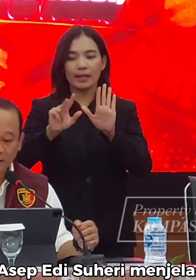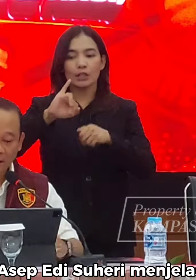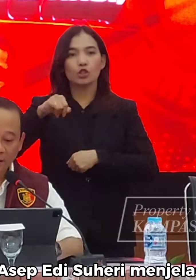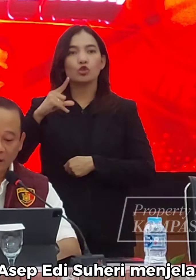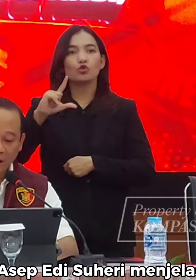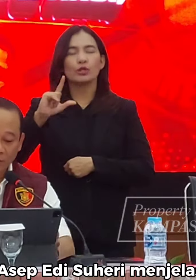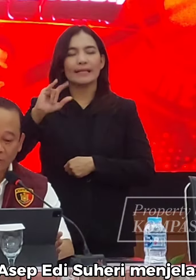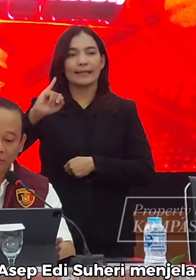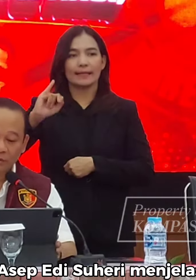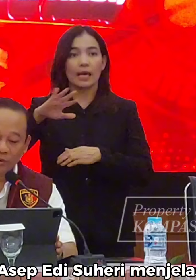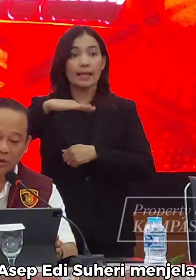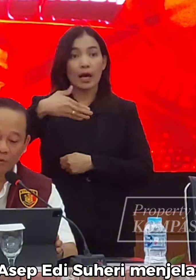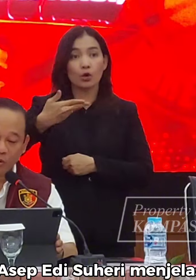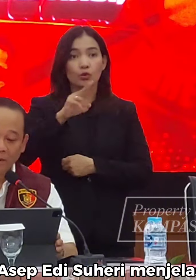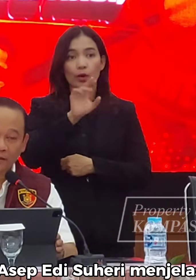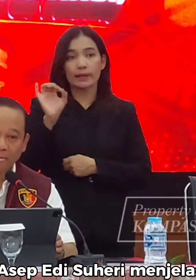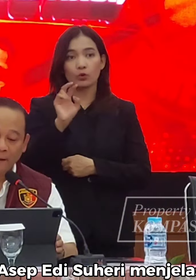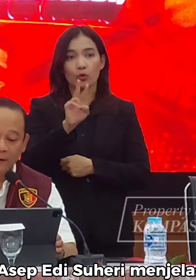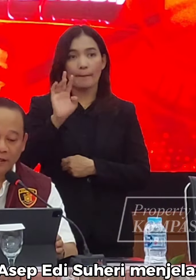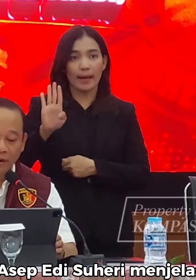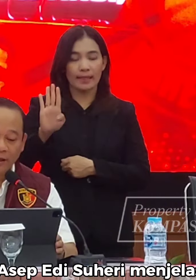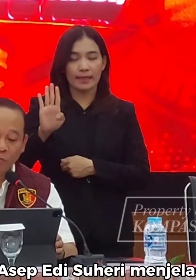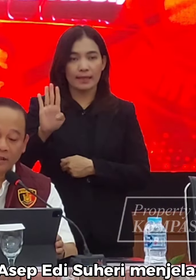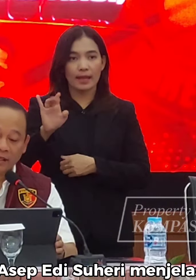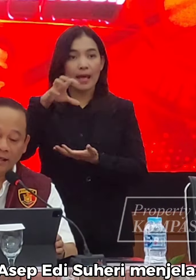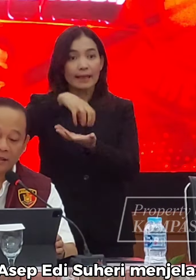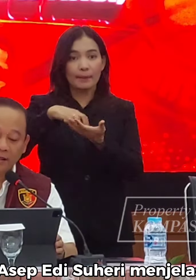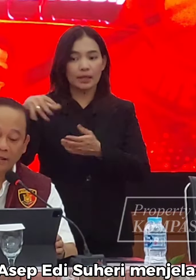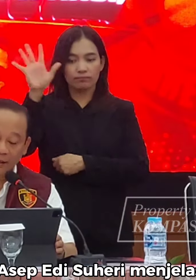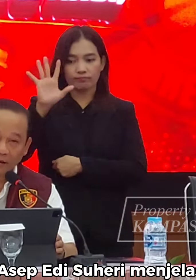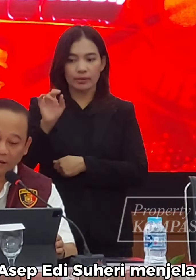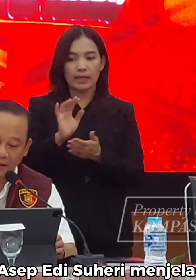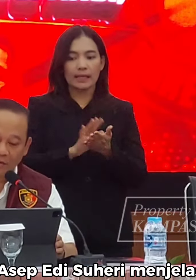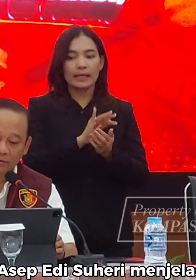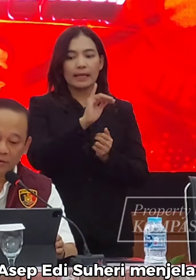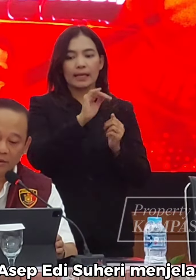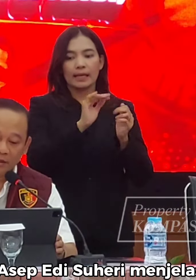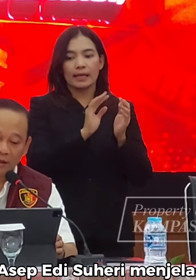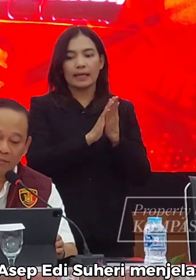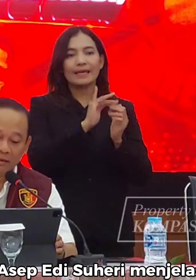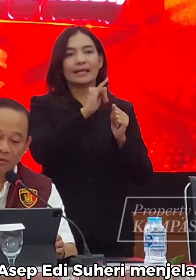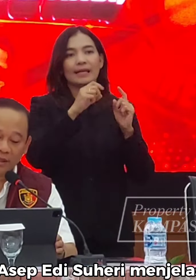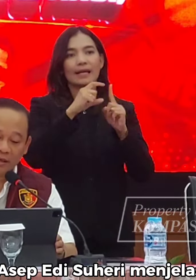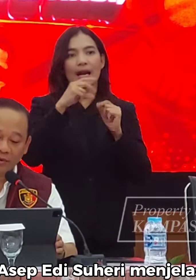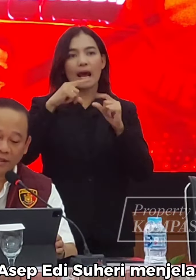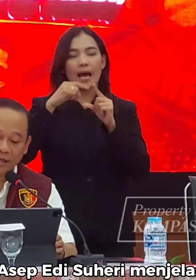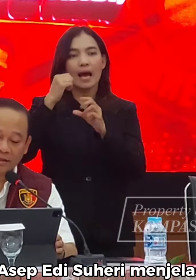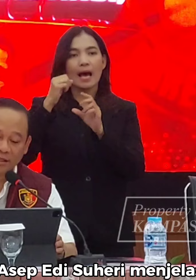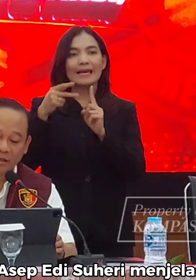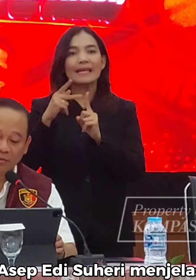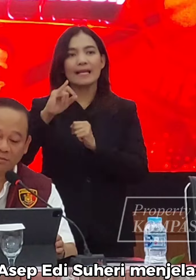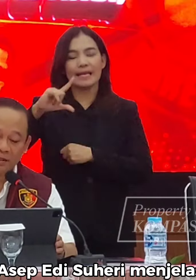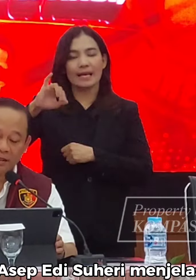ya tahun 2024 di wilayah kabupaten indragili Hilir Riau dengan barang bukti